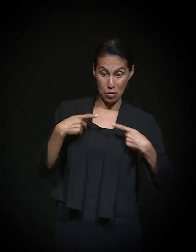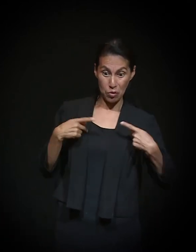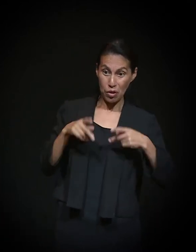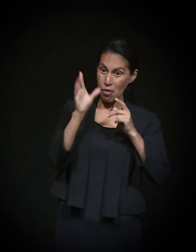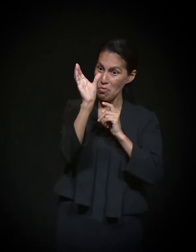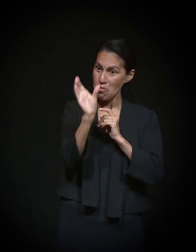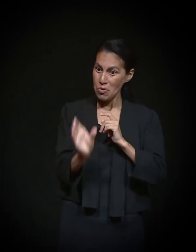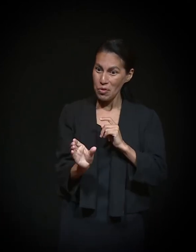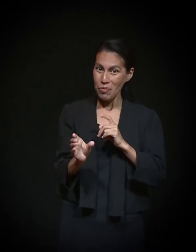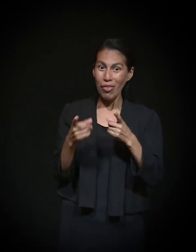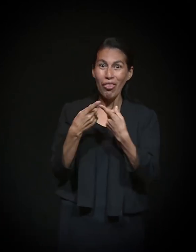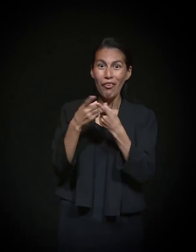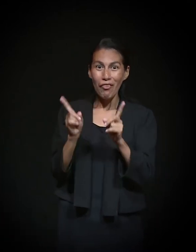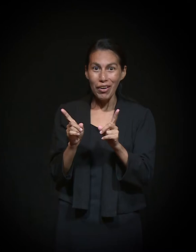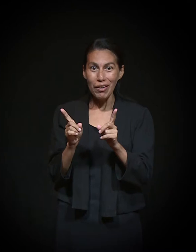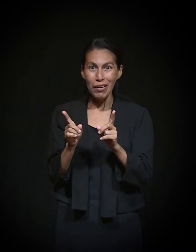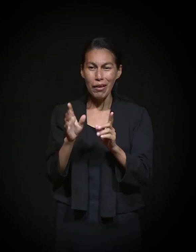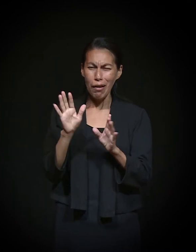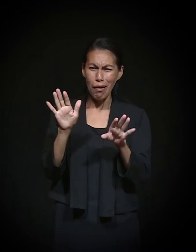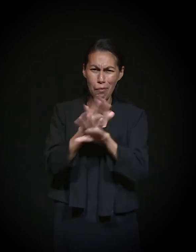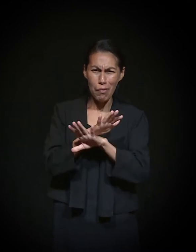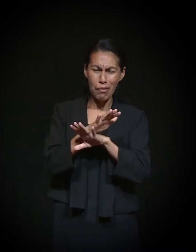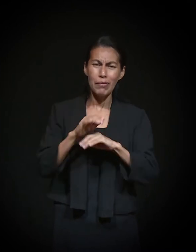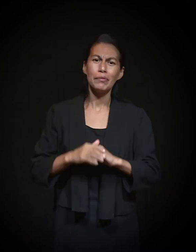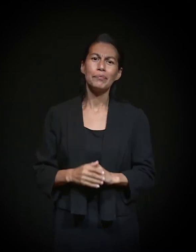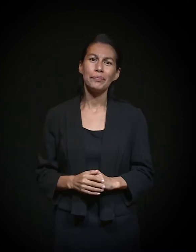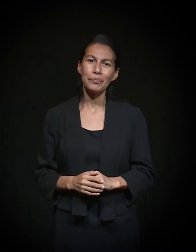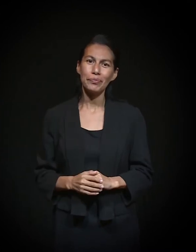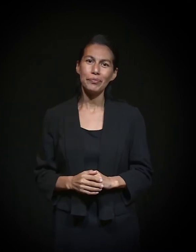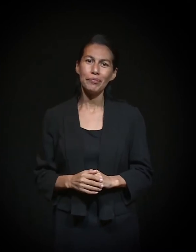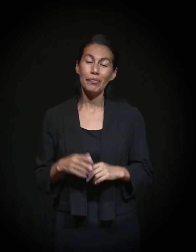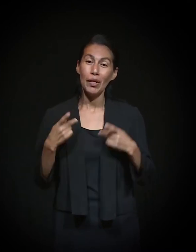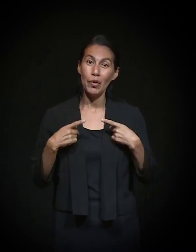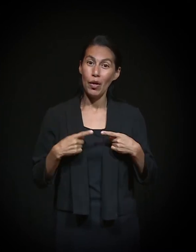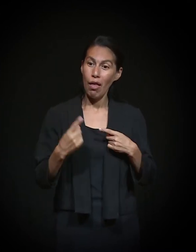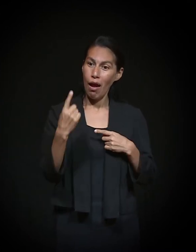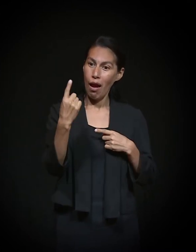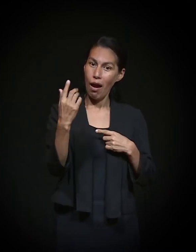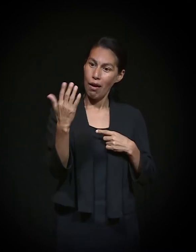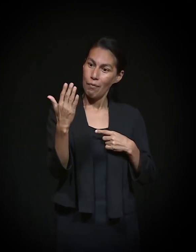la figura de cualquier persona que se aparecía frente a ellos.